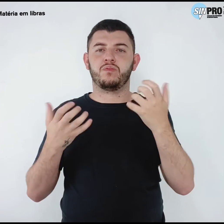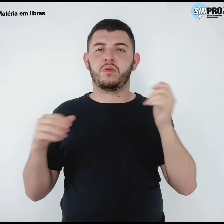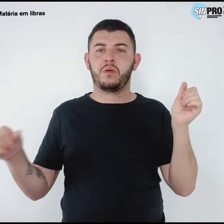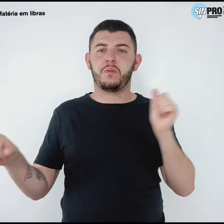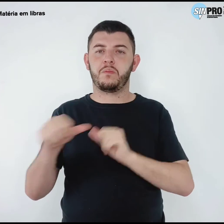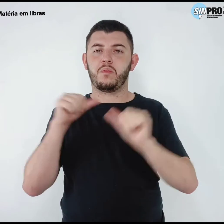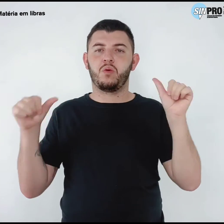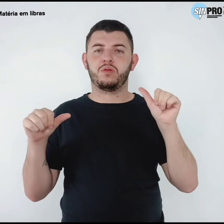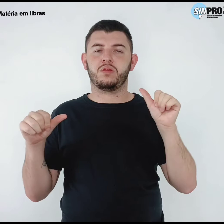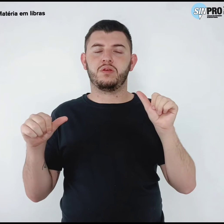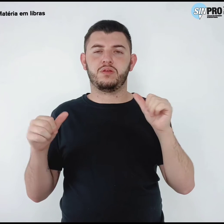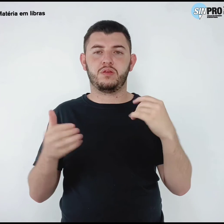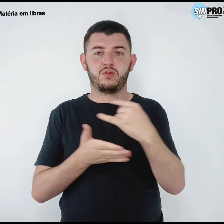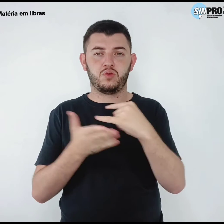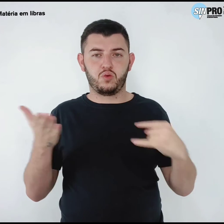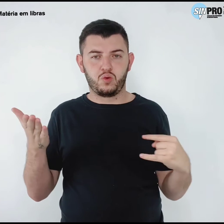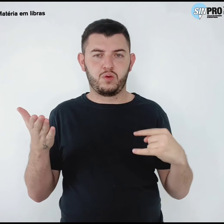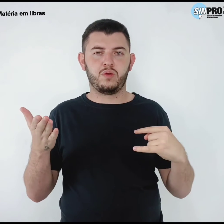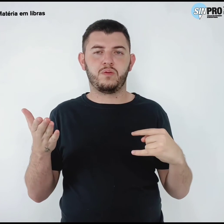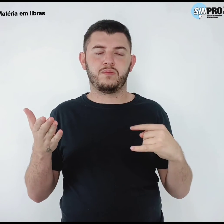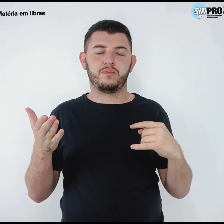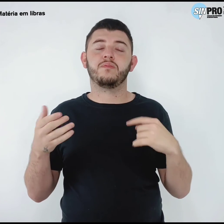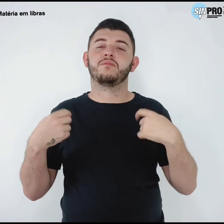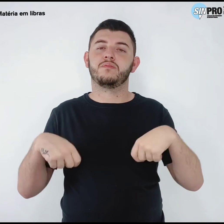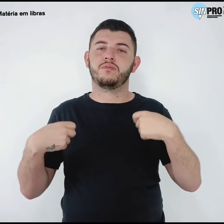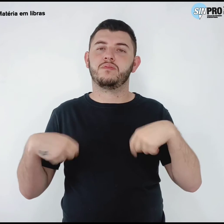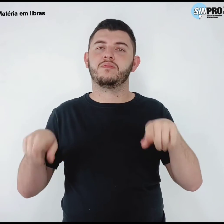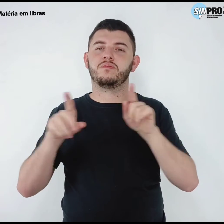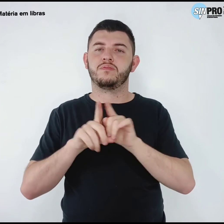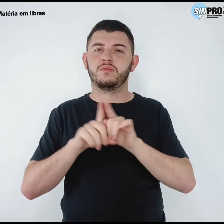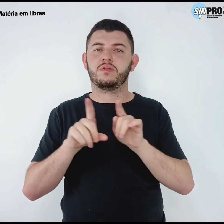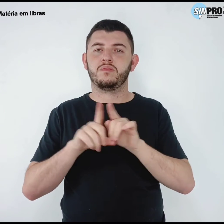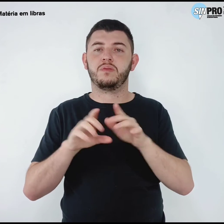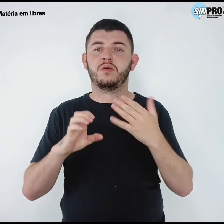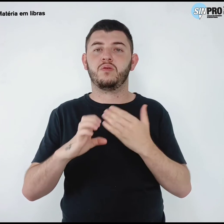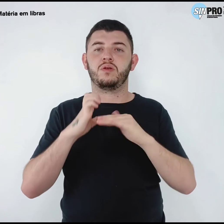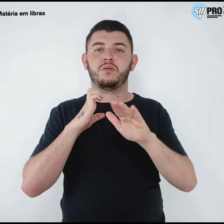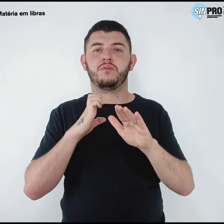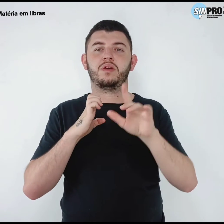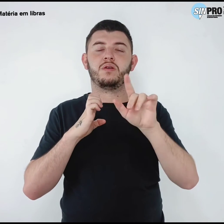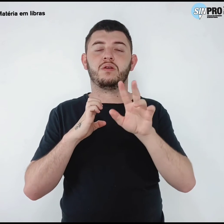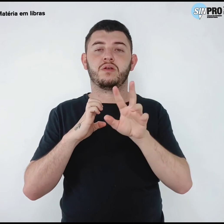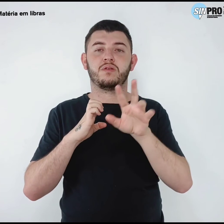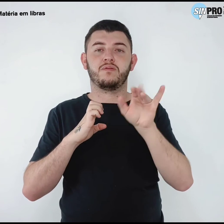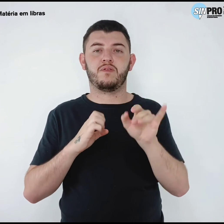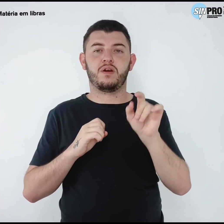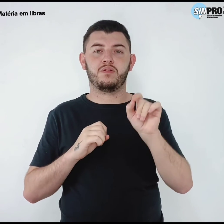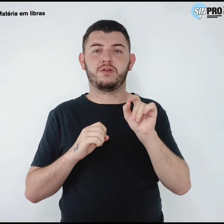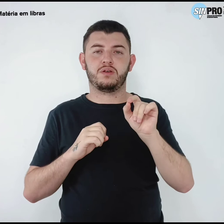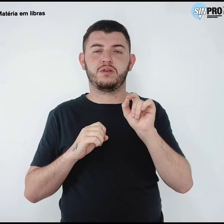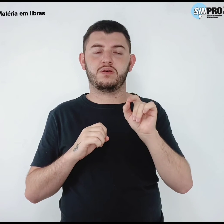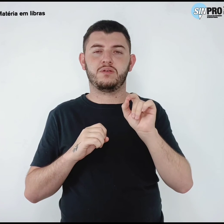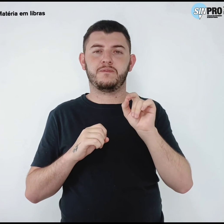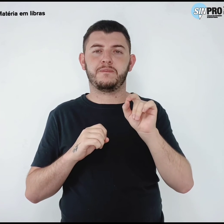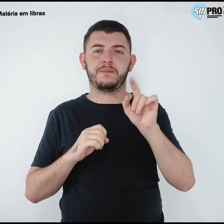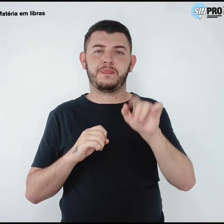alguma mudança no formulário, basta acessar o e-mail que será enviado para o